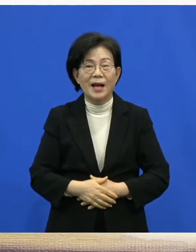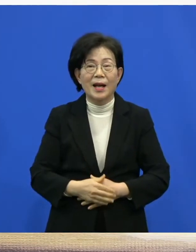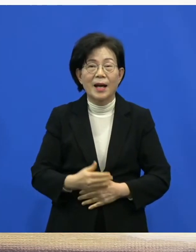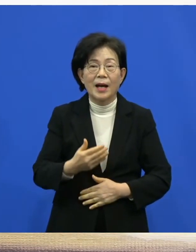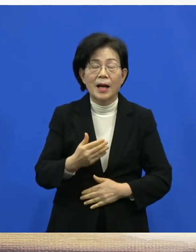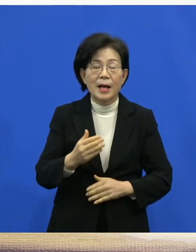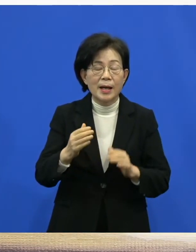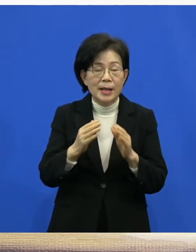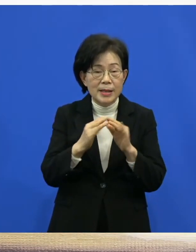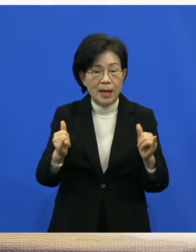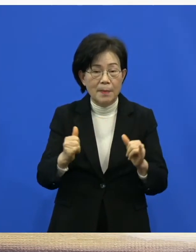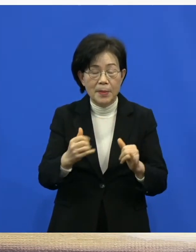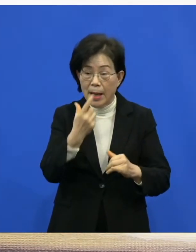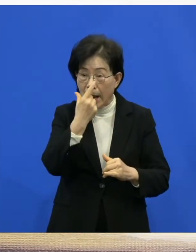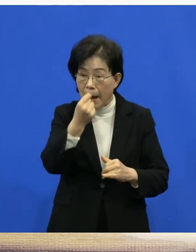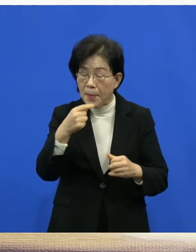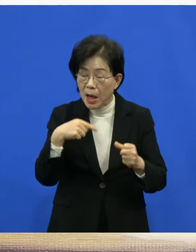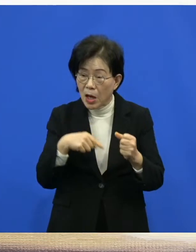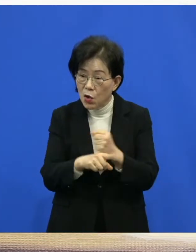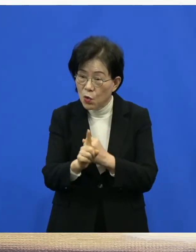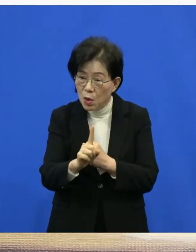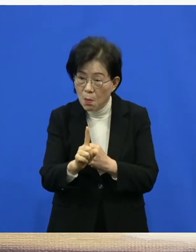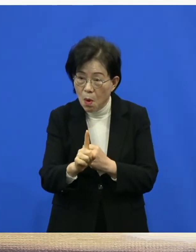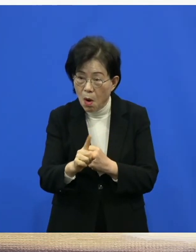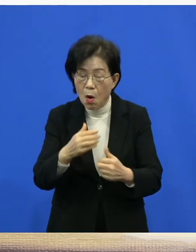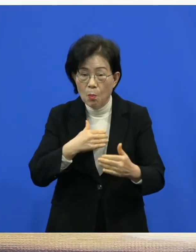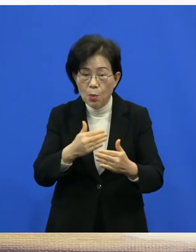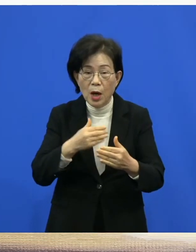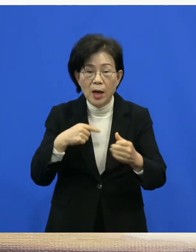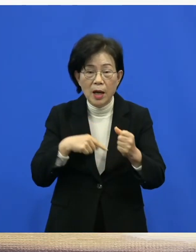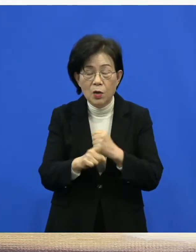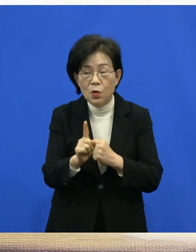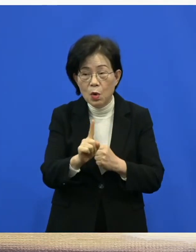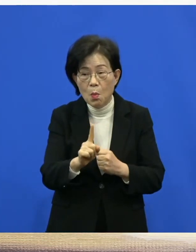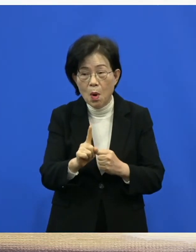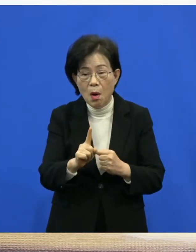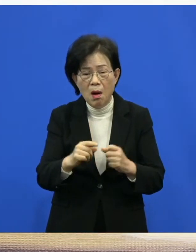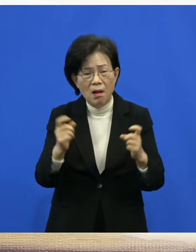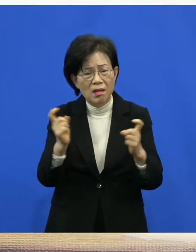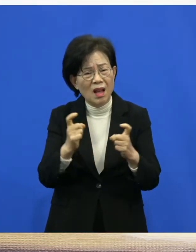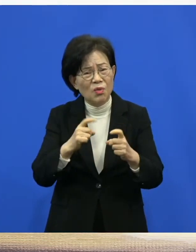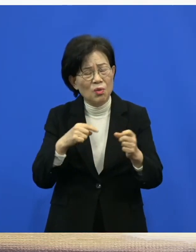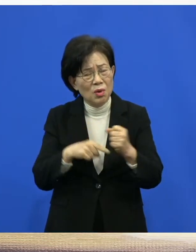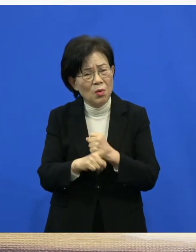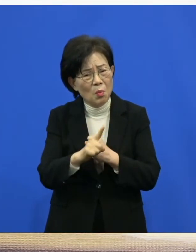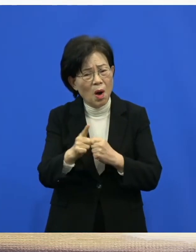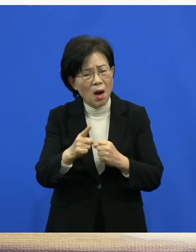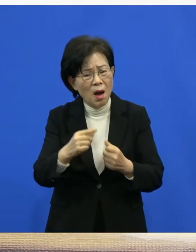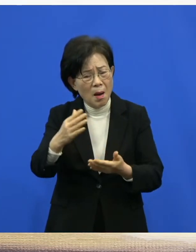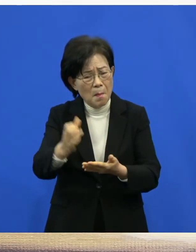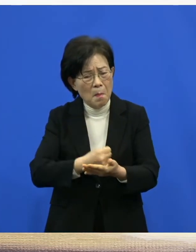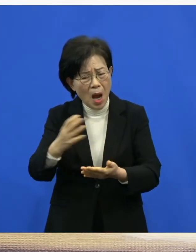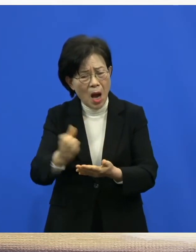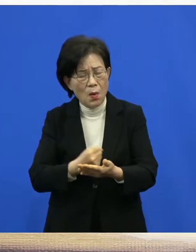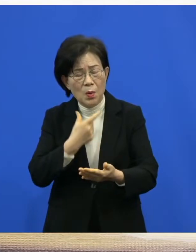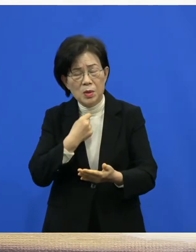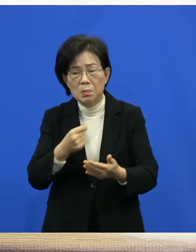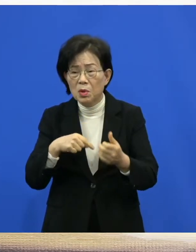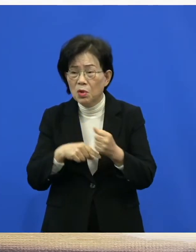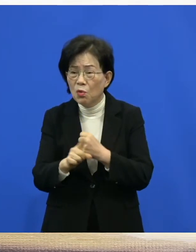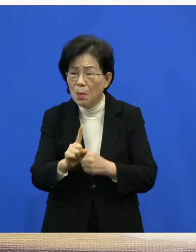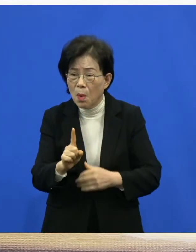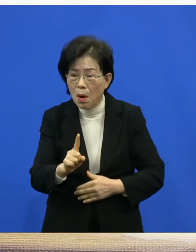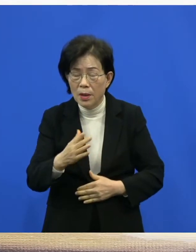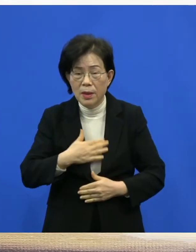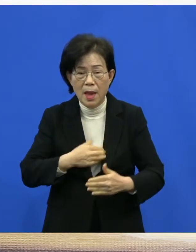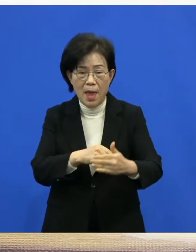여러분 왜 사람들이 날카로워지죠? 왜 불안해하죠? 왜 사람들과 다투죠? 왜 남의 것을 빼앗으려고 그러죠?